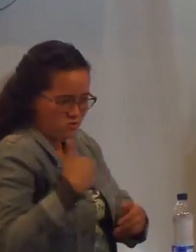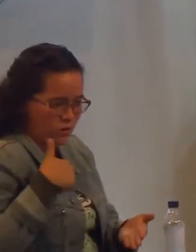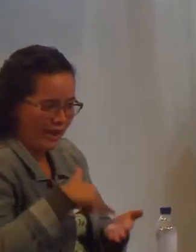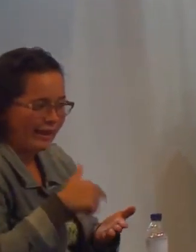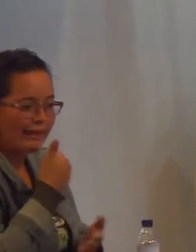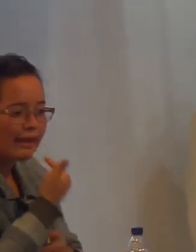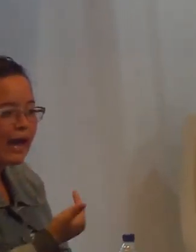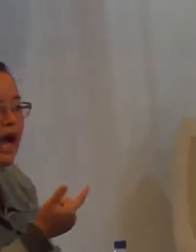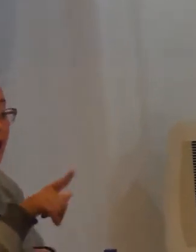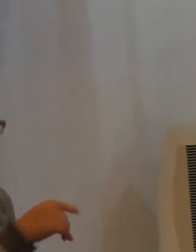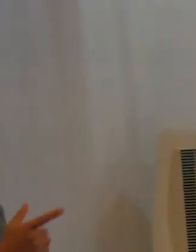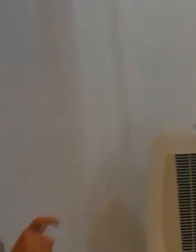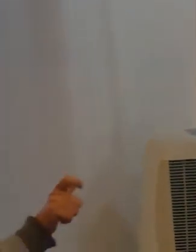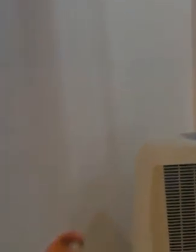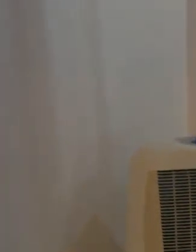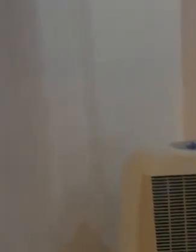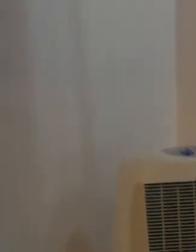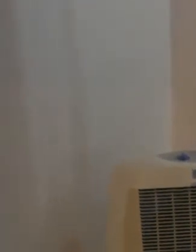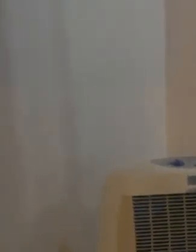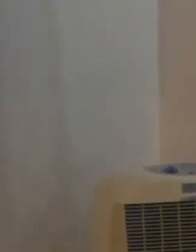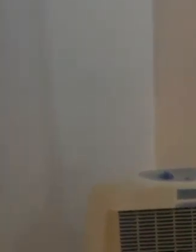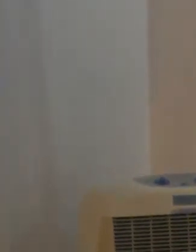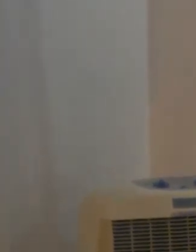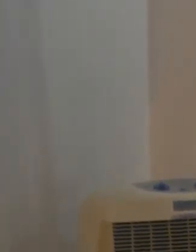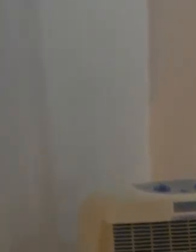logramos de que el sujeto